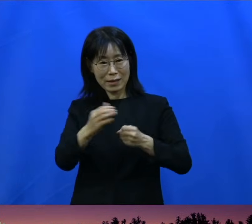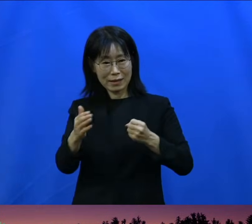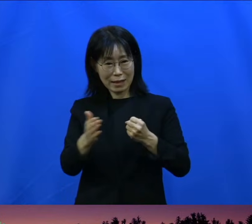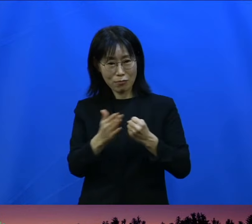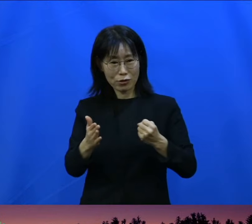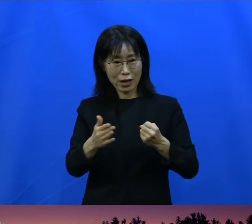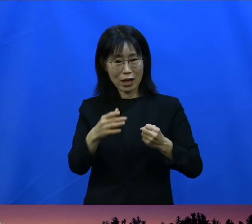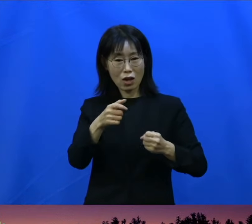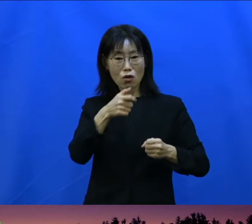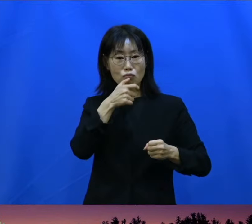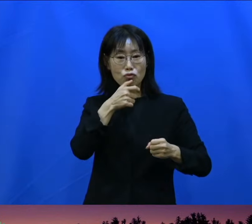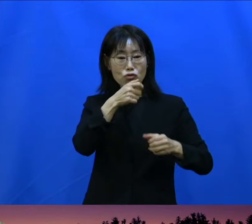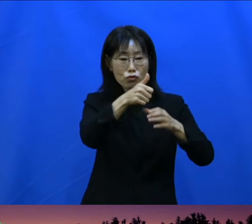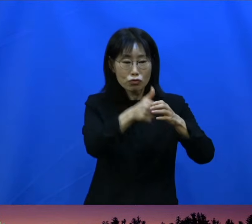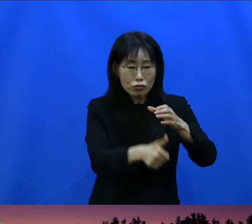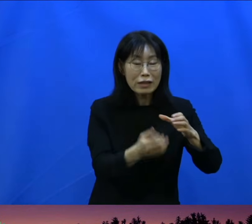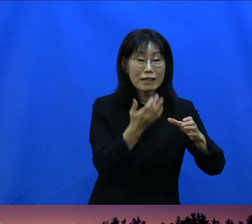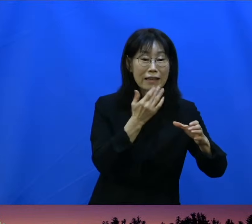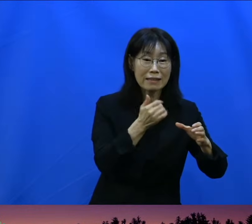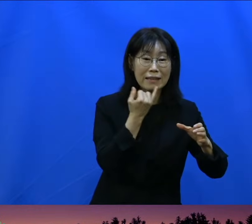흙이기 때문에 팍 풀어지고 이제 이렇게.